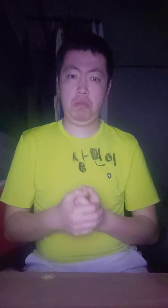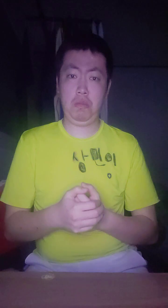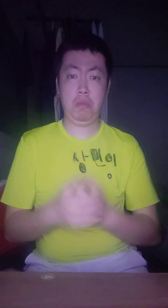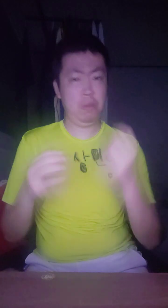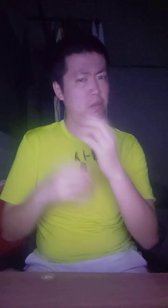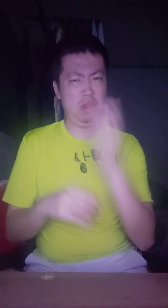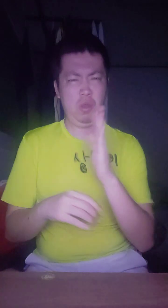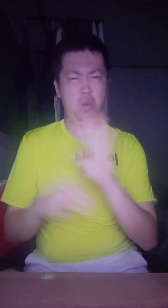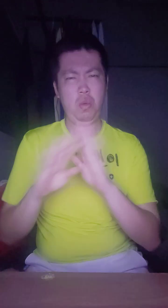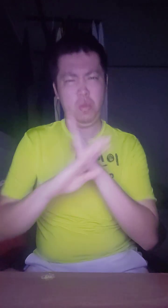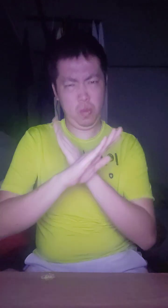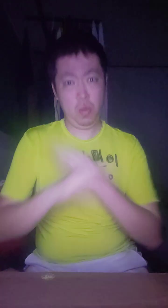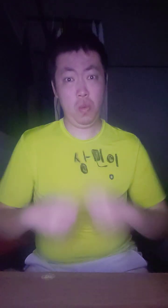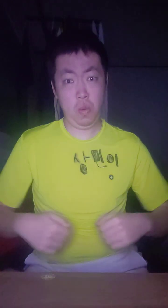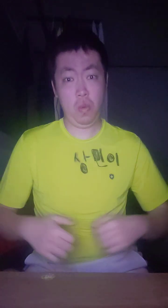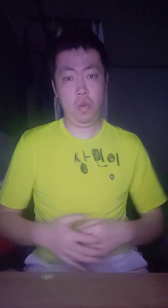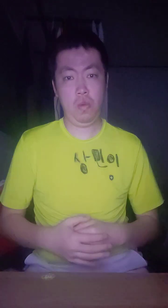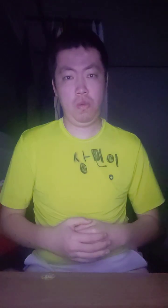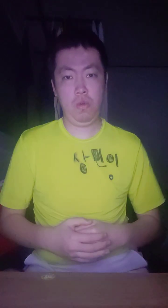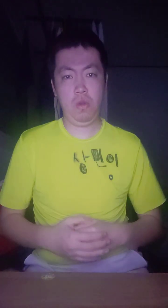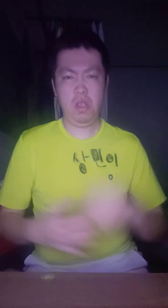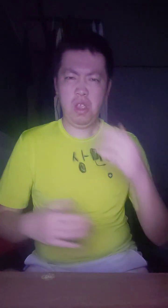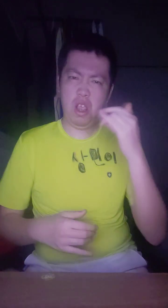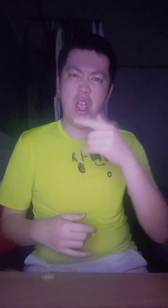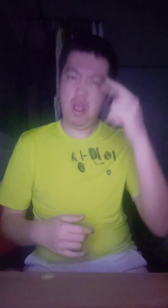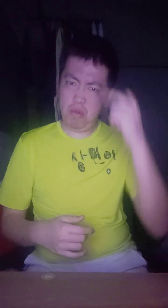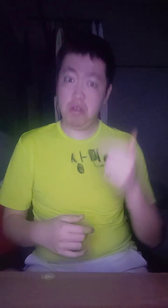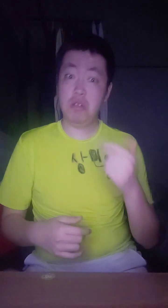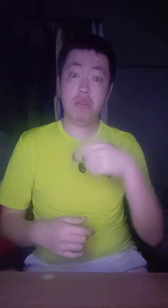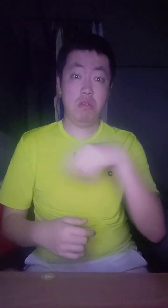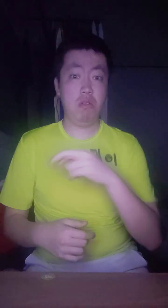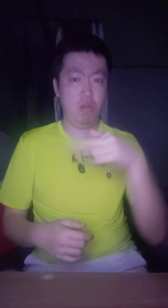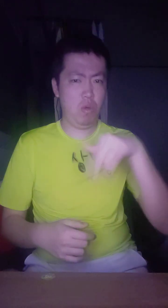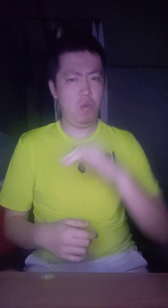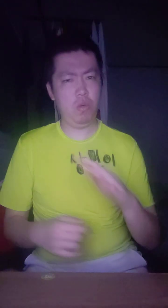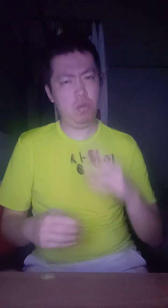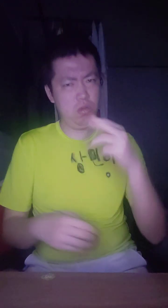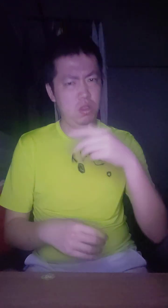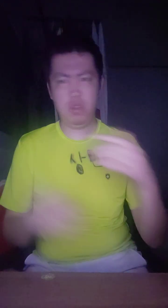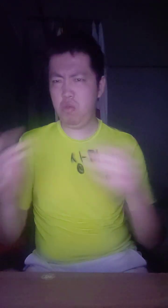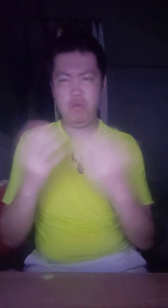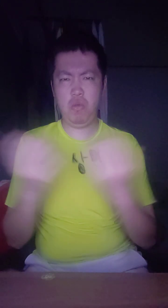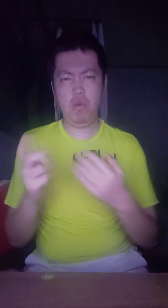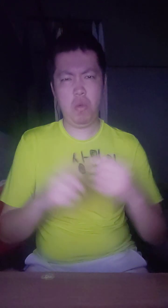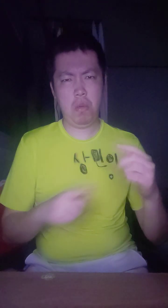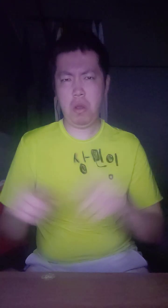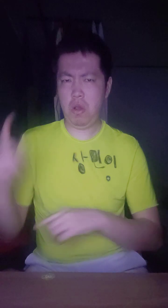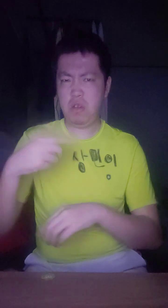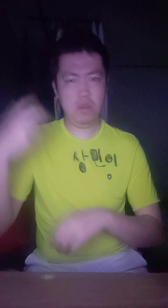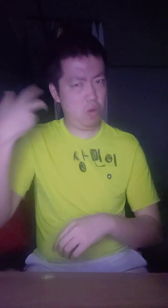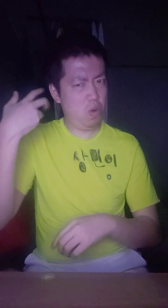없는 사이였습니다. 할머니는 전치 2주의 상처에도 보복이 두려워 곧바로 경찰에 신고조차